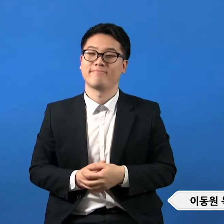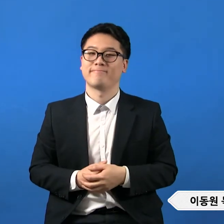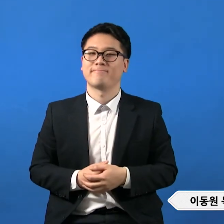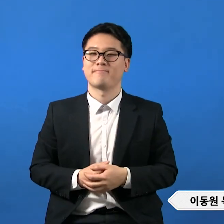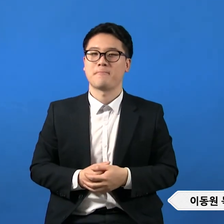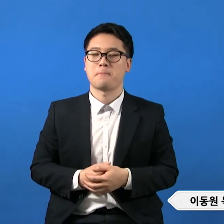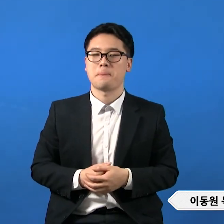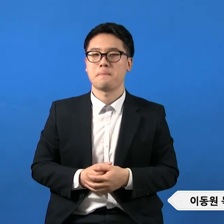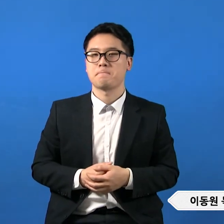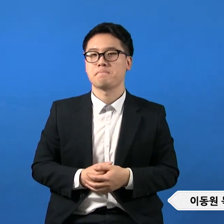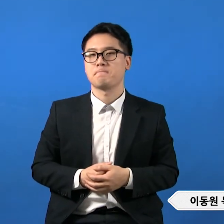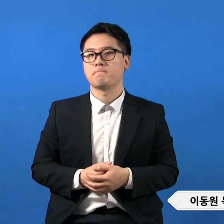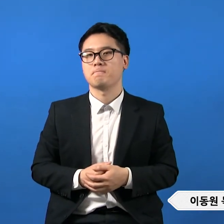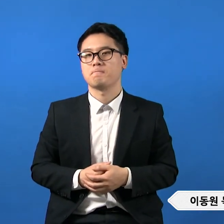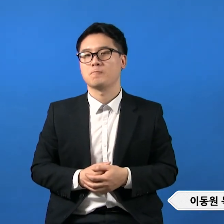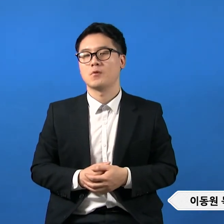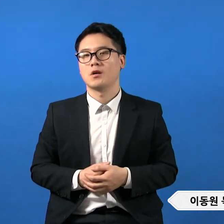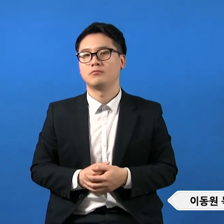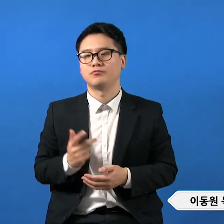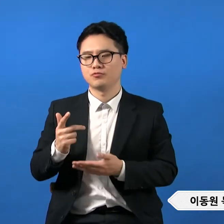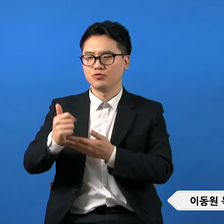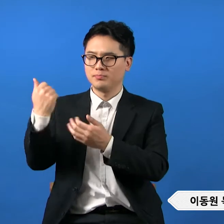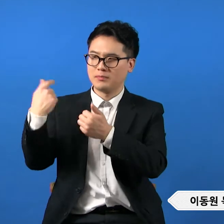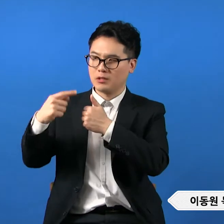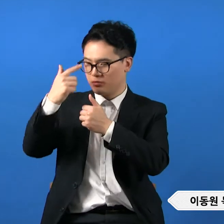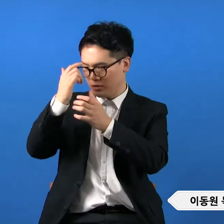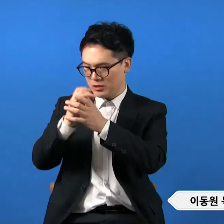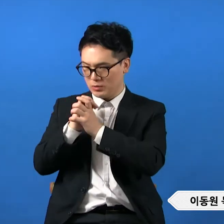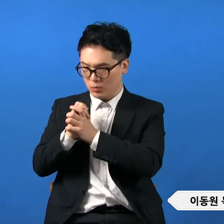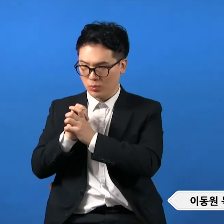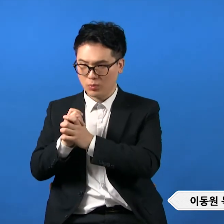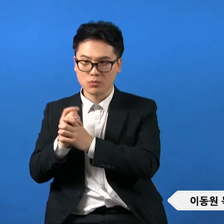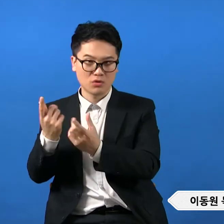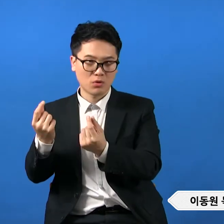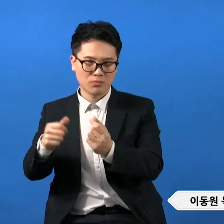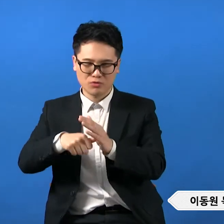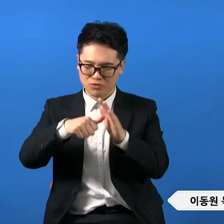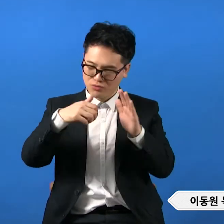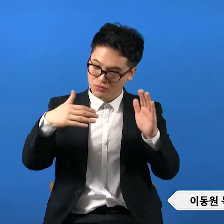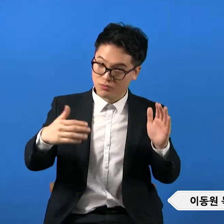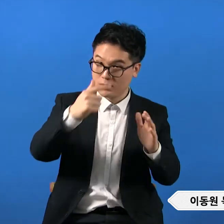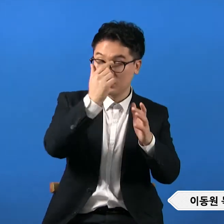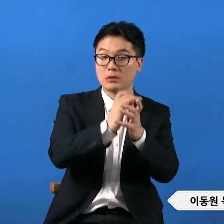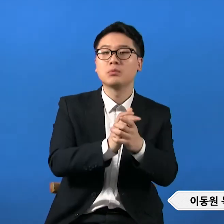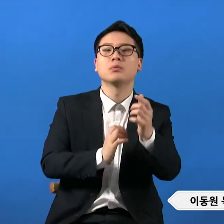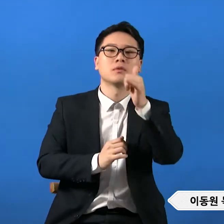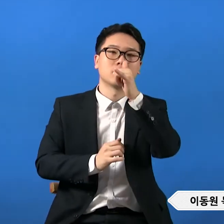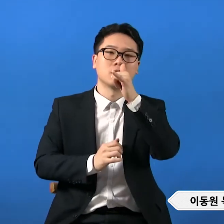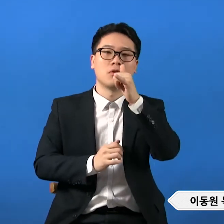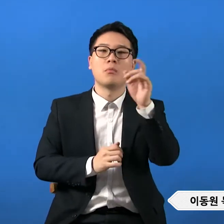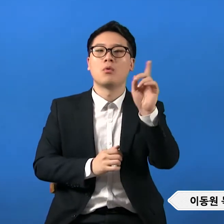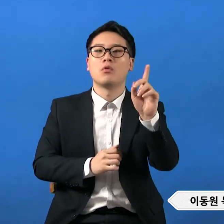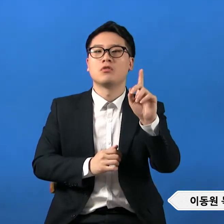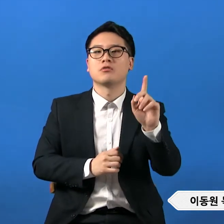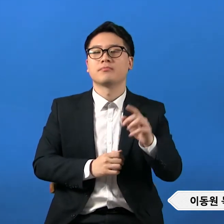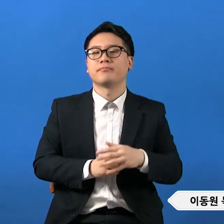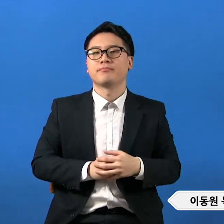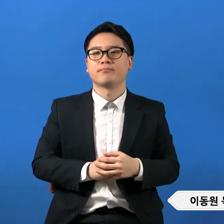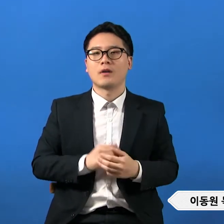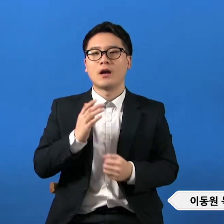기도가 사실 주기도문 못지않게 유명한 기도인데 Jesus Prayer, 예수 기도라는 거. 하나님의 아들